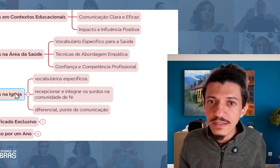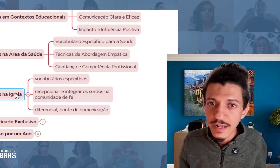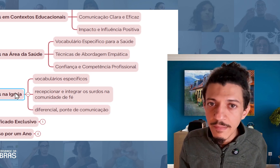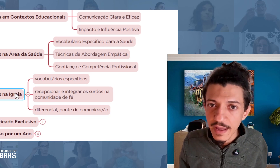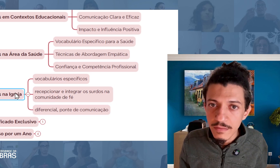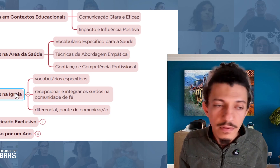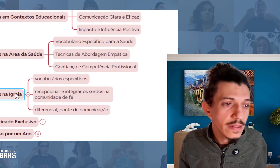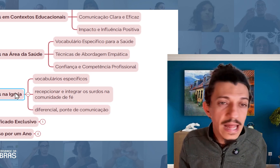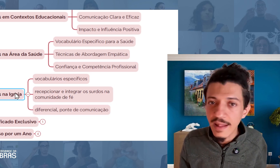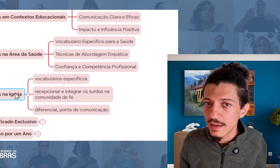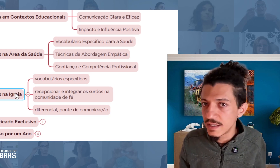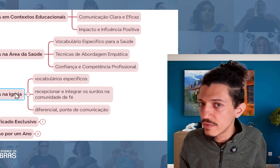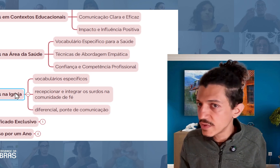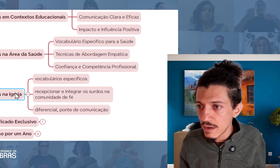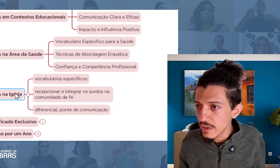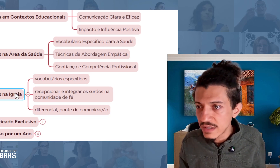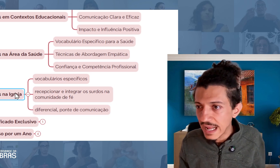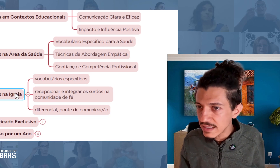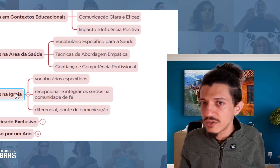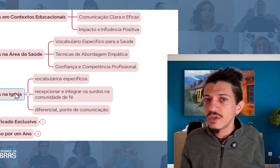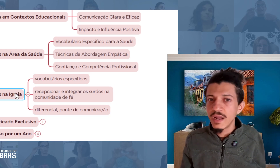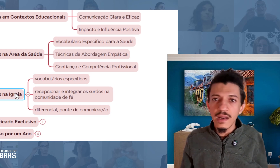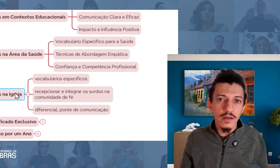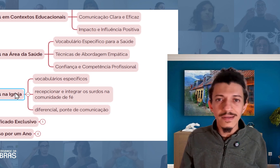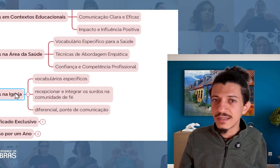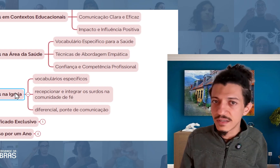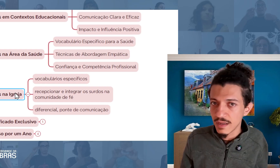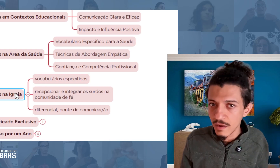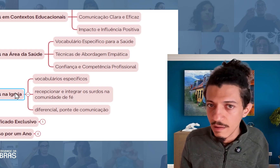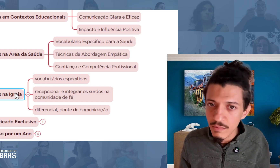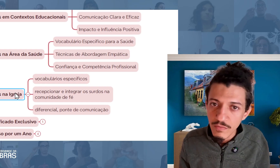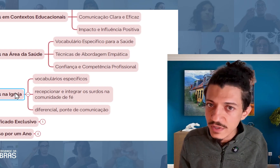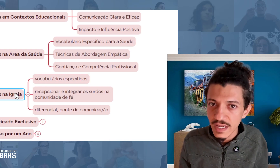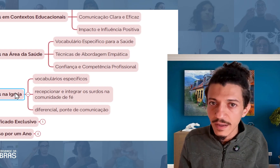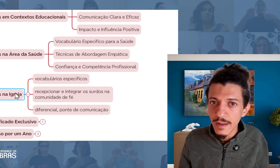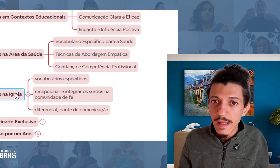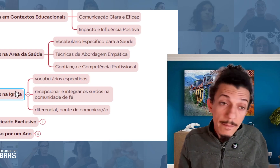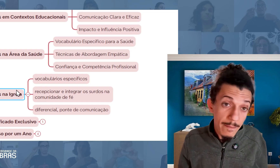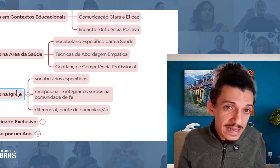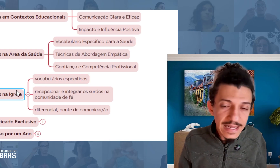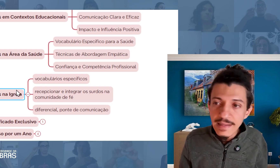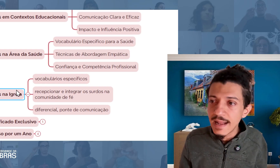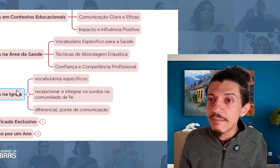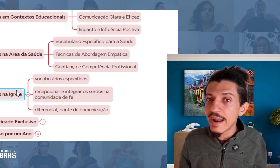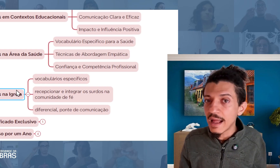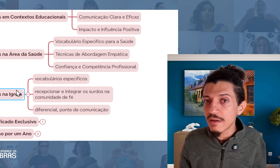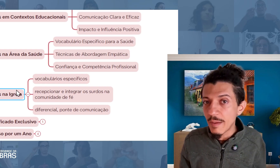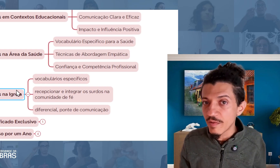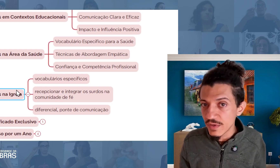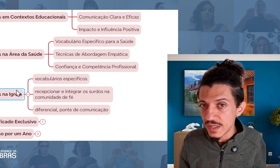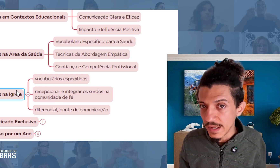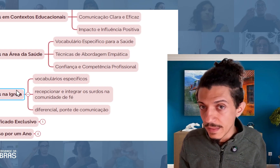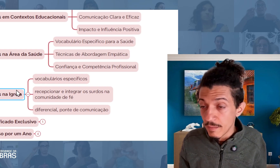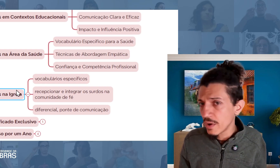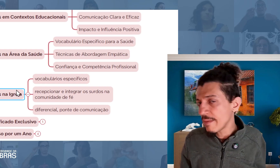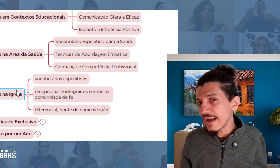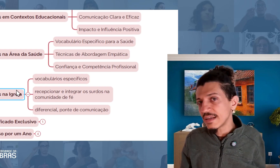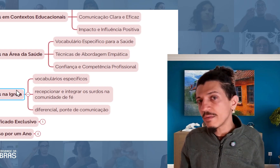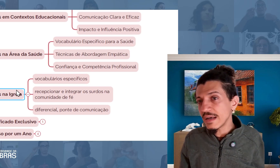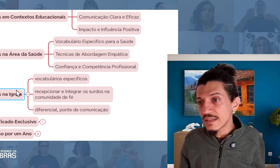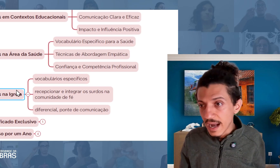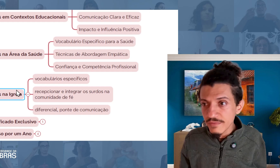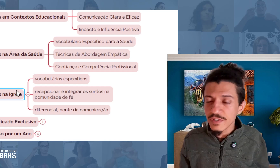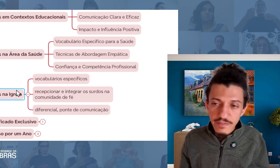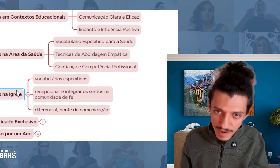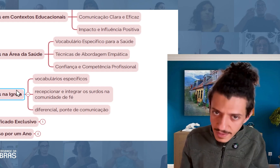com esse treinamento? Nada. Se você não quiser assistir ele, não assista. É com você. Mas ele está liberado lá para você. Porque mais cedo ou